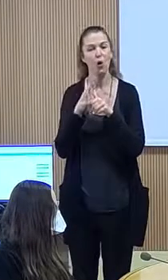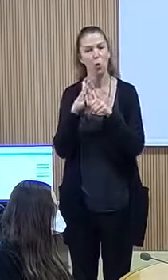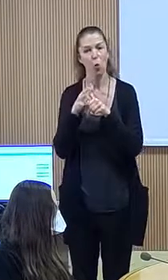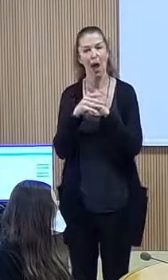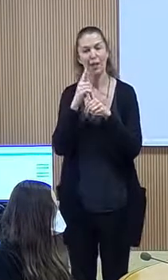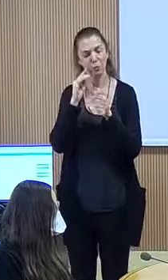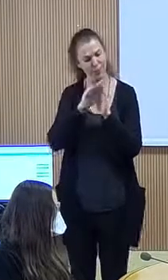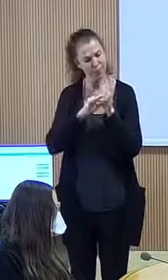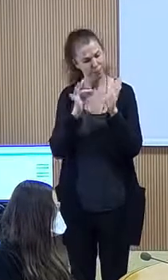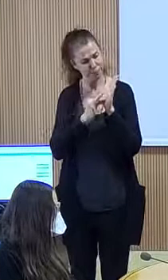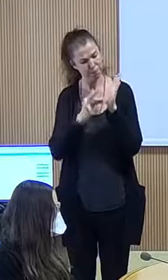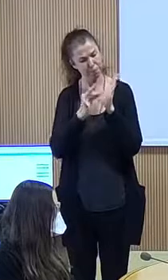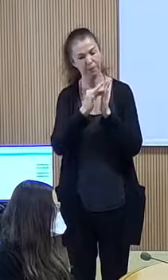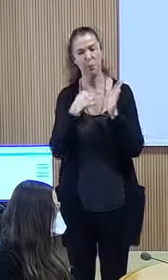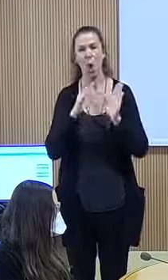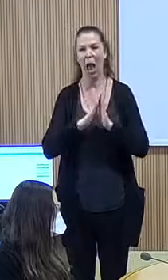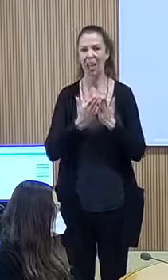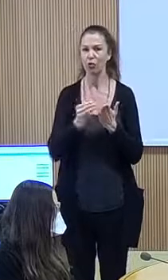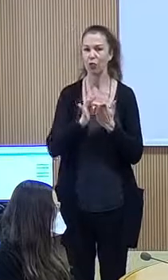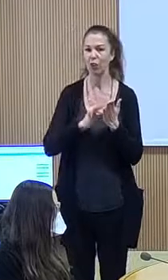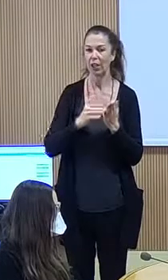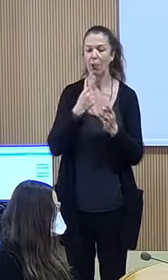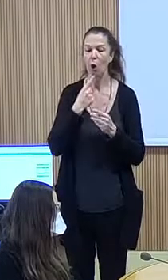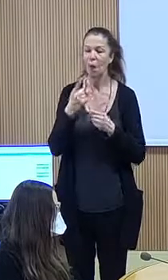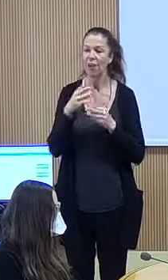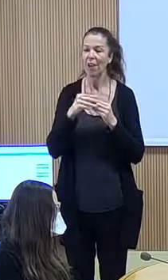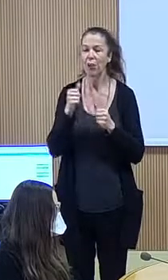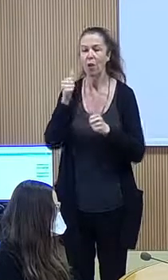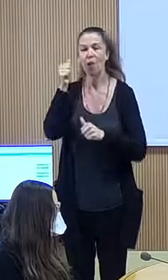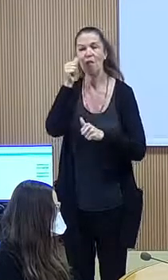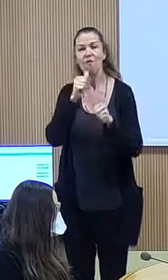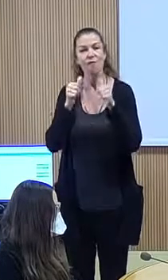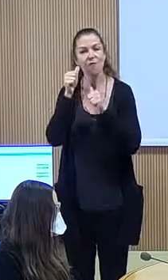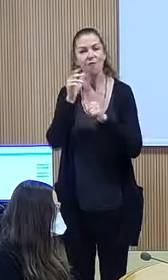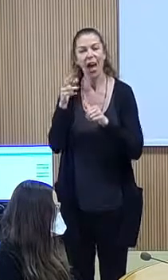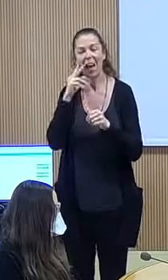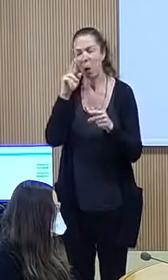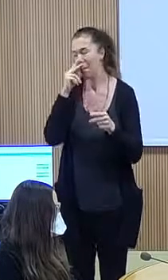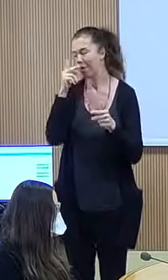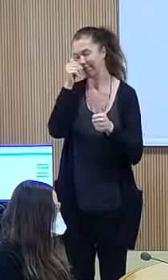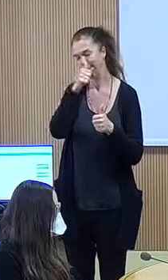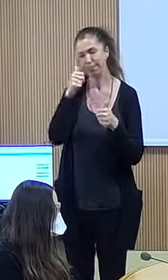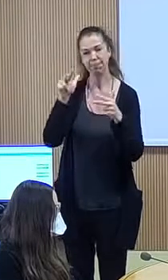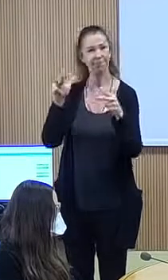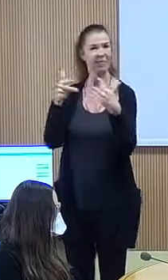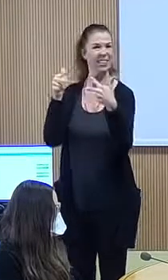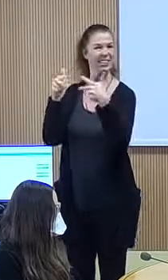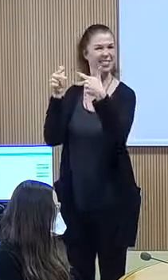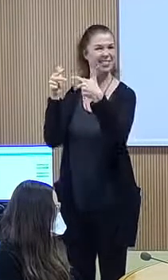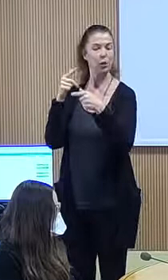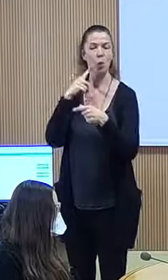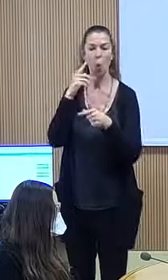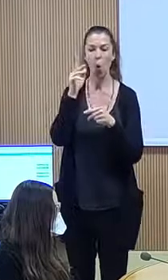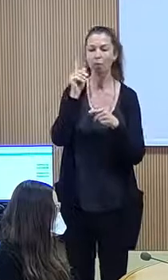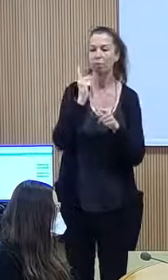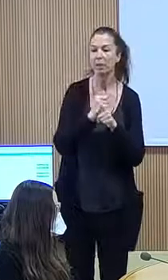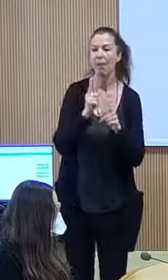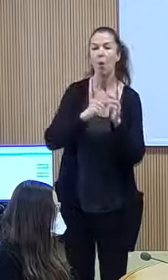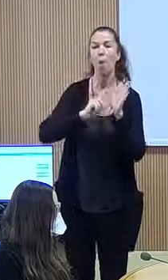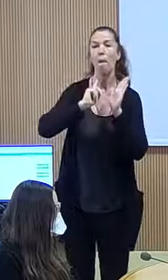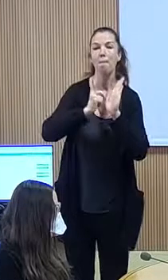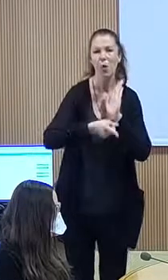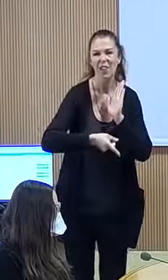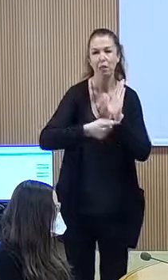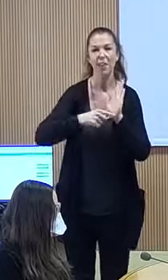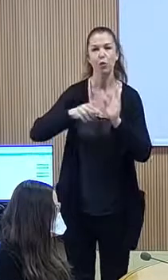tutta una serie di simulazioni a seconda ovviamente di quelli che saranno i provvedimenti governativi a seconda